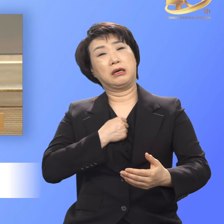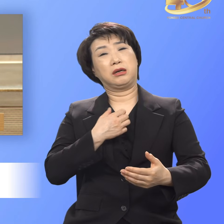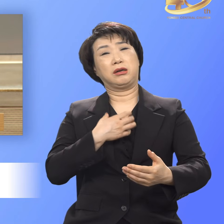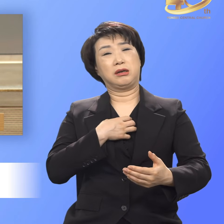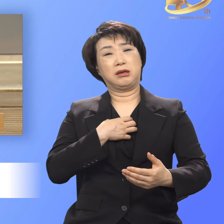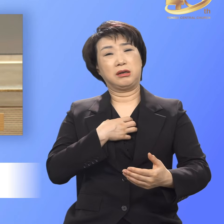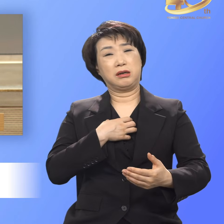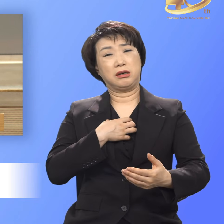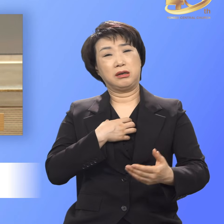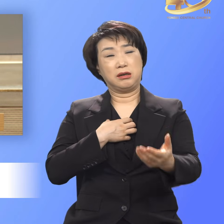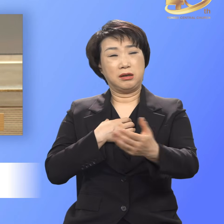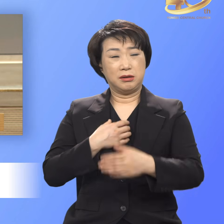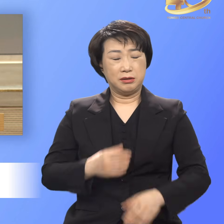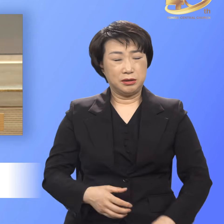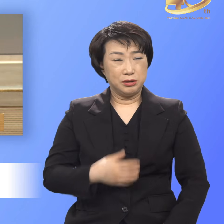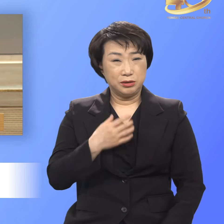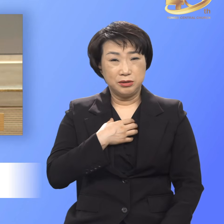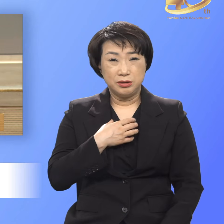위험하지.